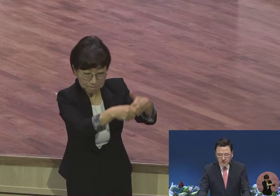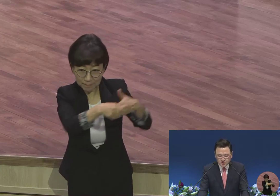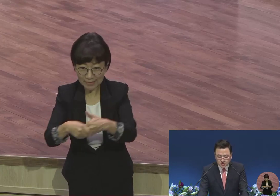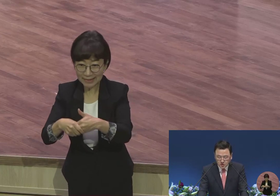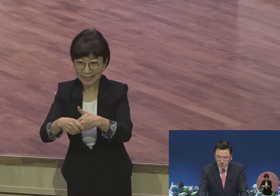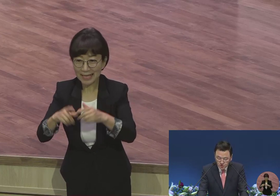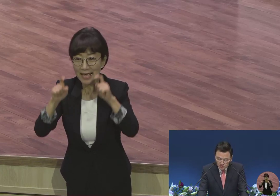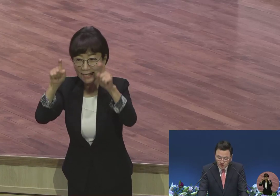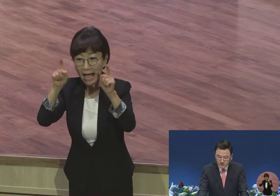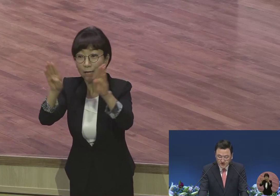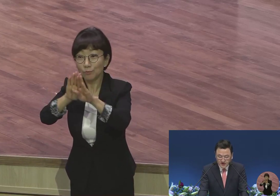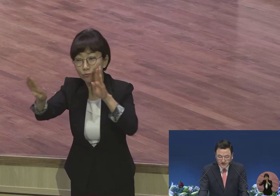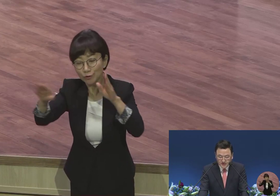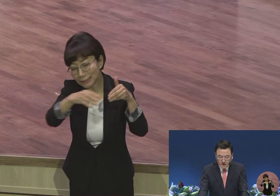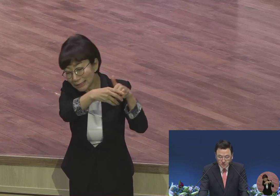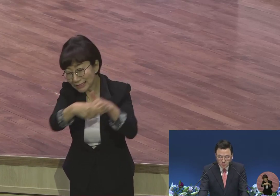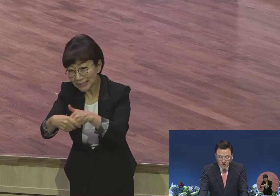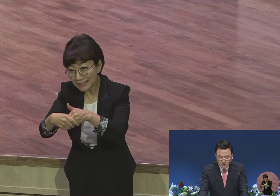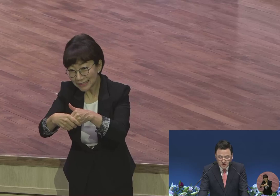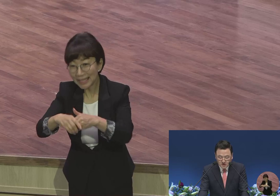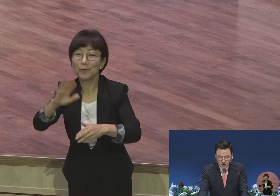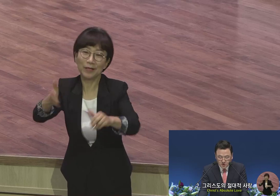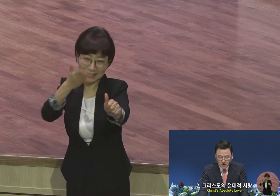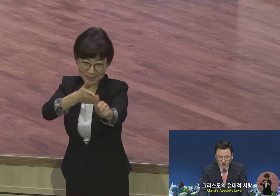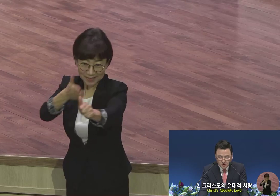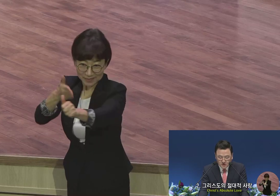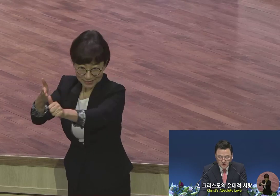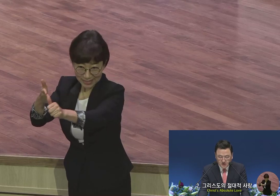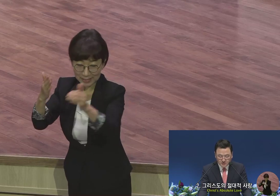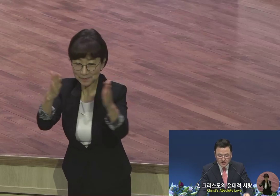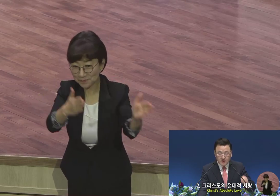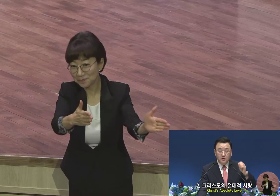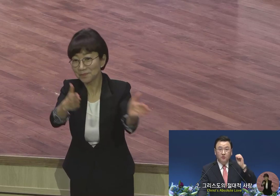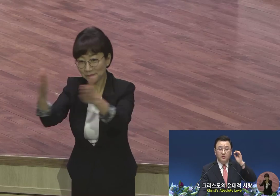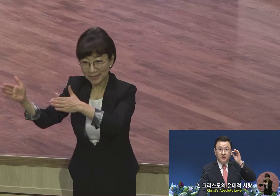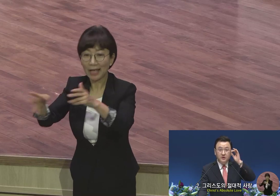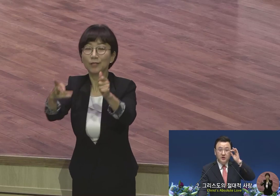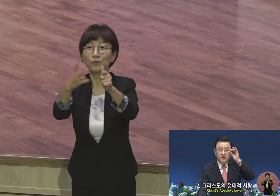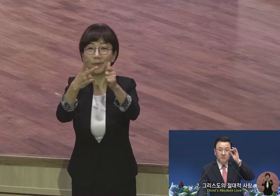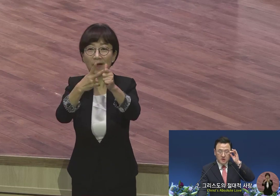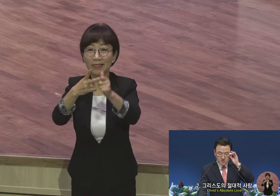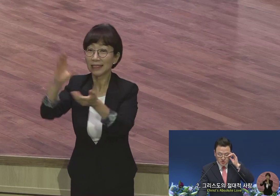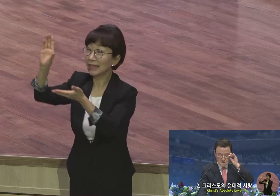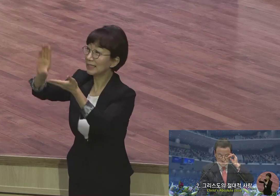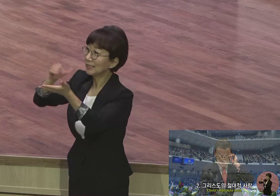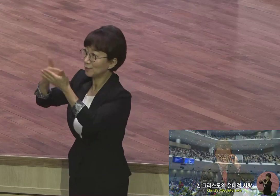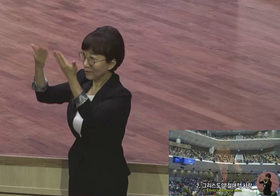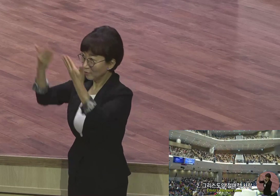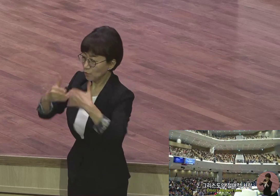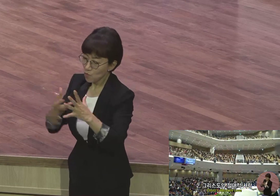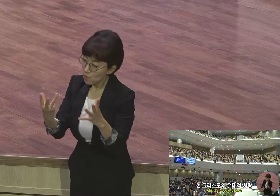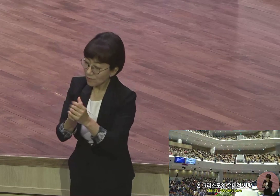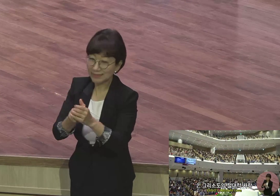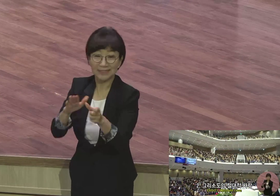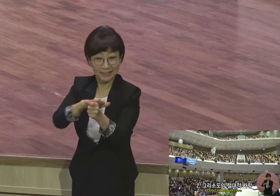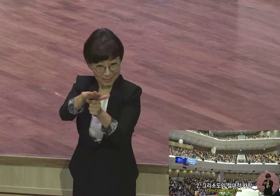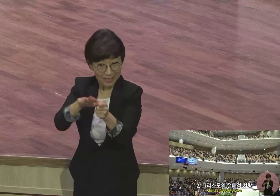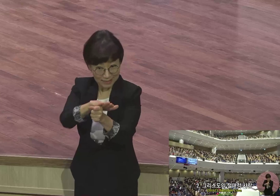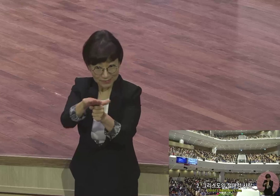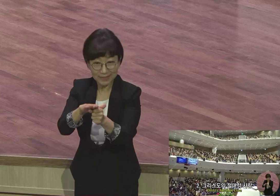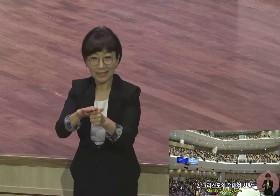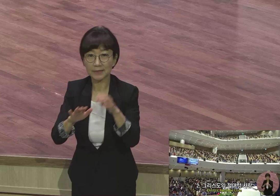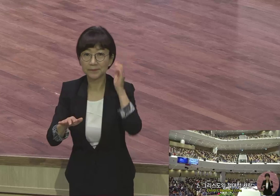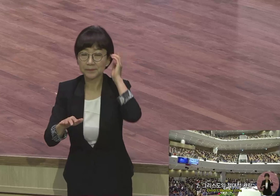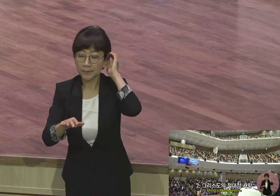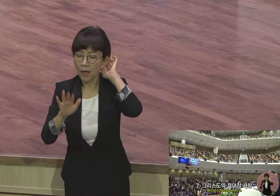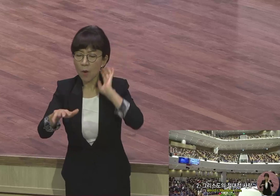주간 되기를 예수 그리스도의 이름으로 축복합니다. 두 번째입니다. 그리스도의 절대적 사랑입니다. 5절에서 7절 말씀 보겠습니다. 거기